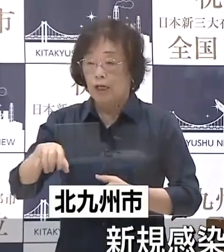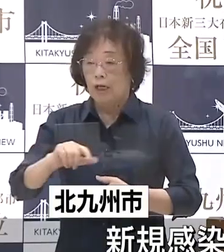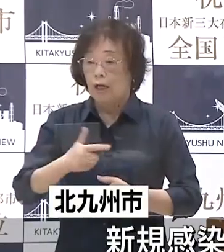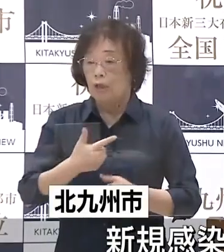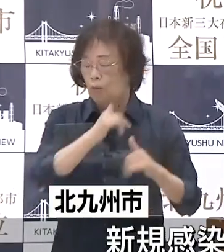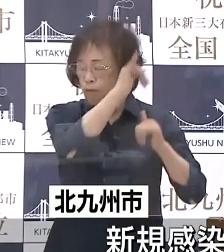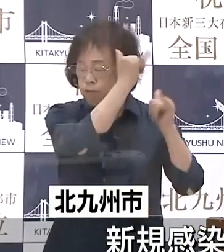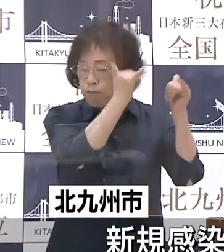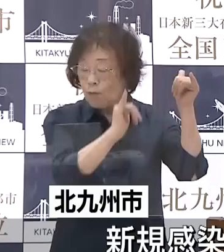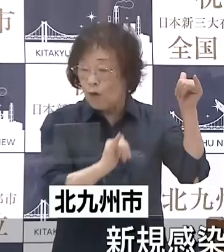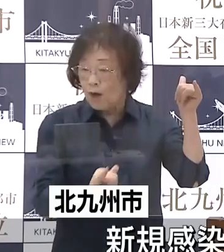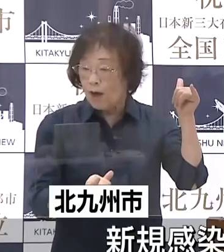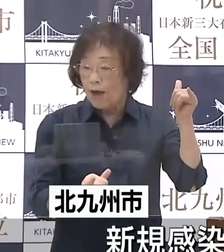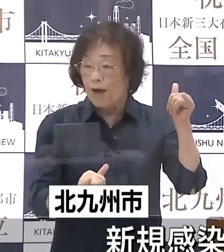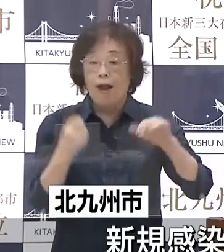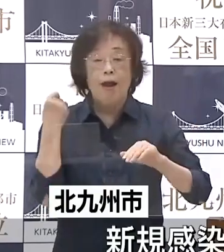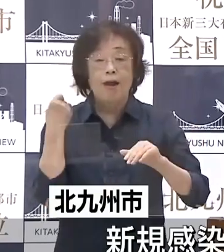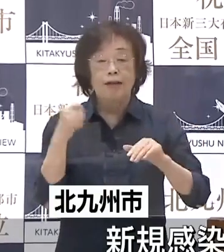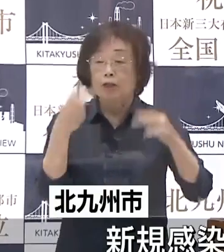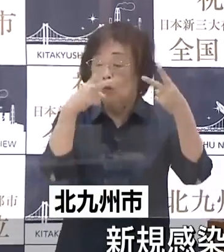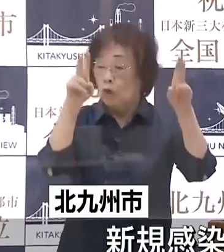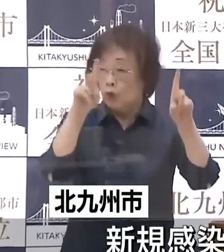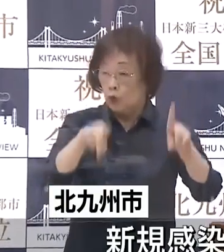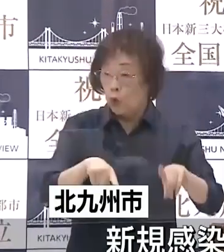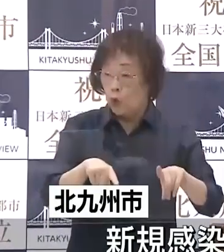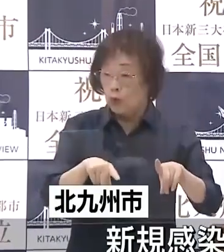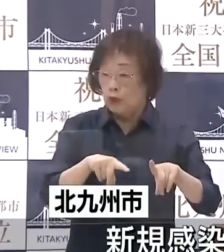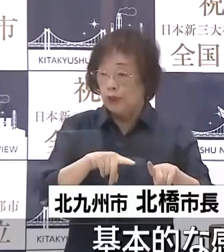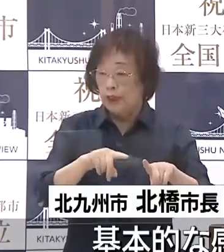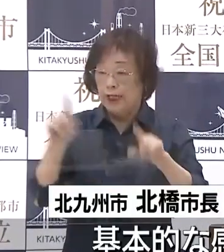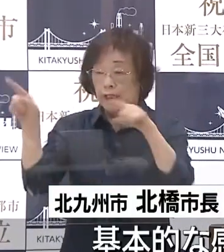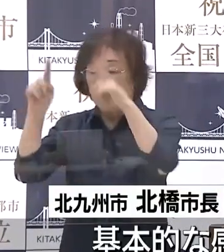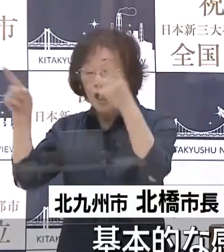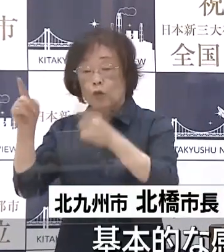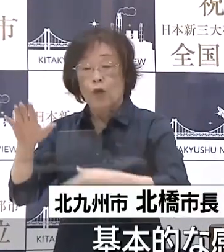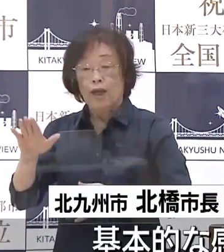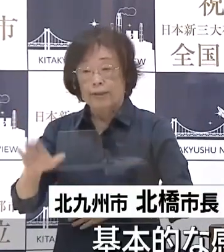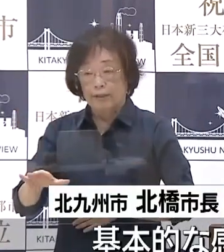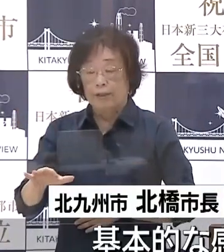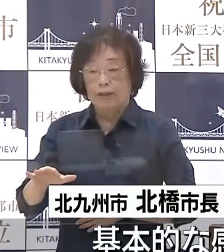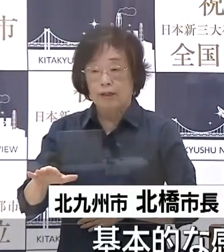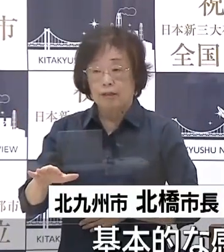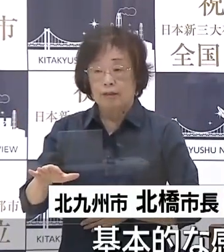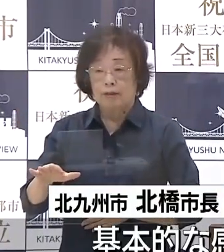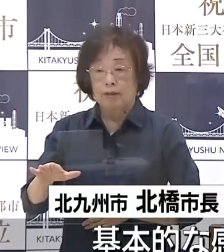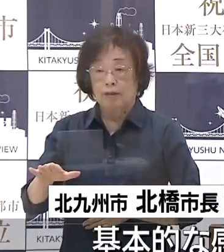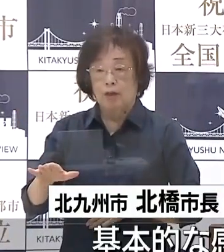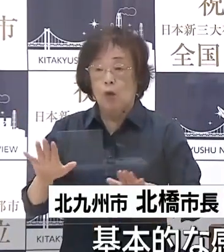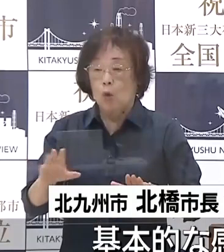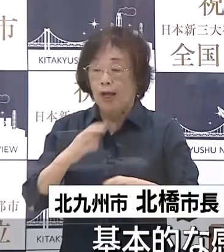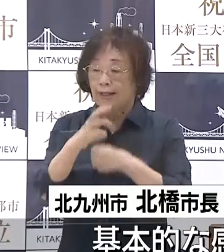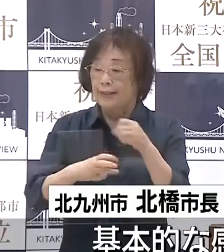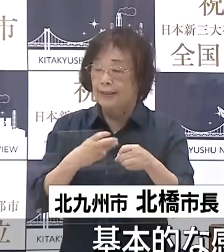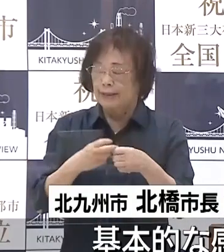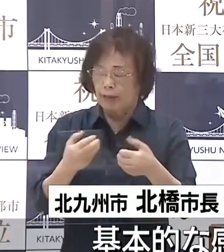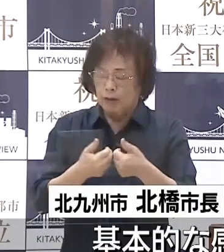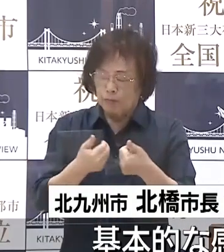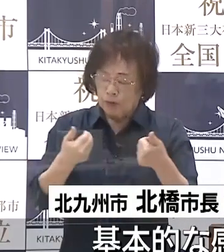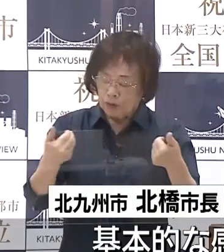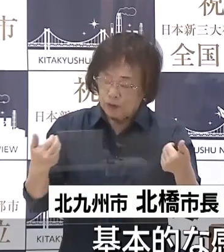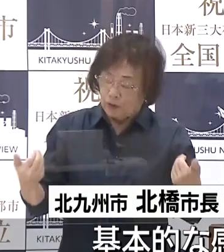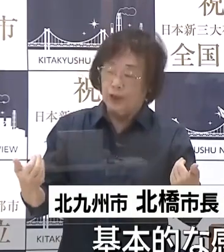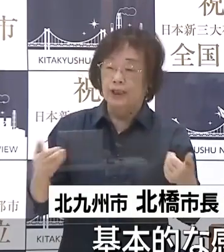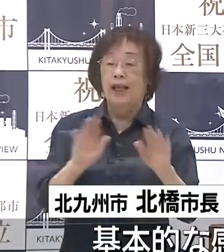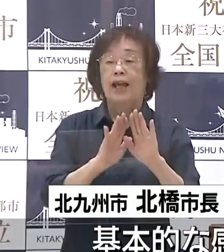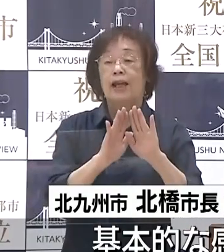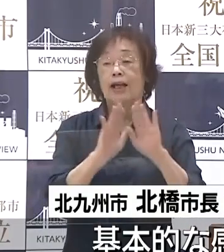およそ1ヶ月半ぶりで、北橋市長は改めて基本的な感染症対策の徹底を呼びかけ、ワクチンの